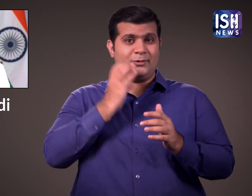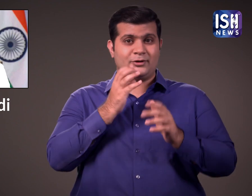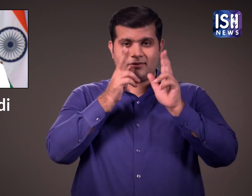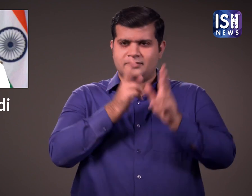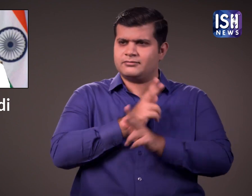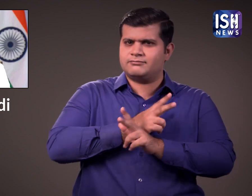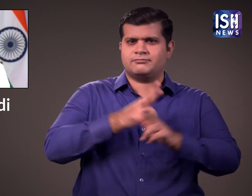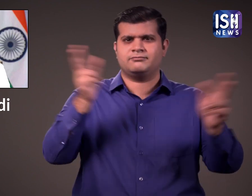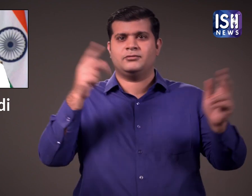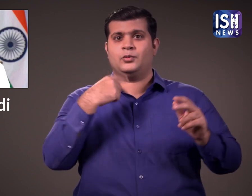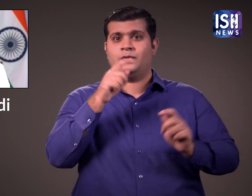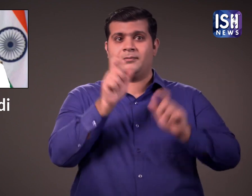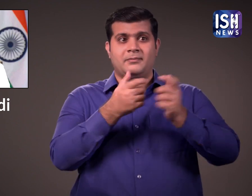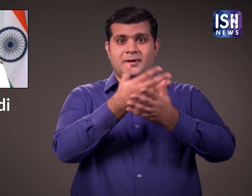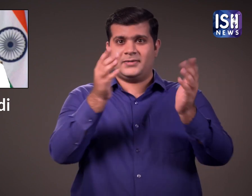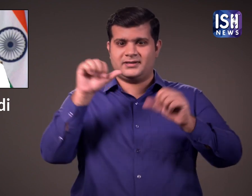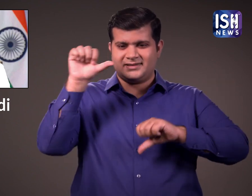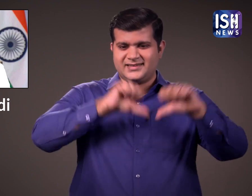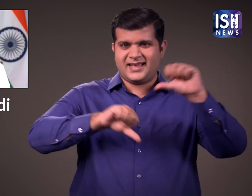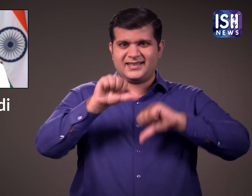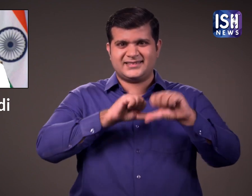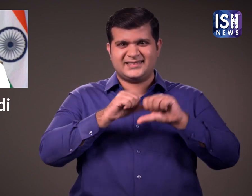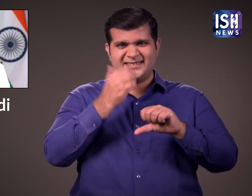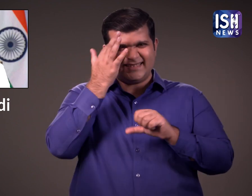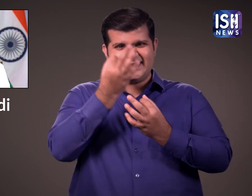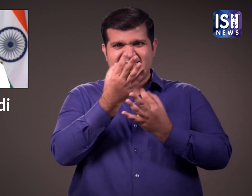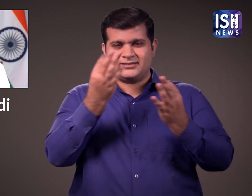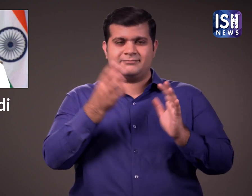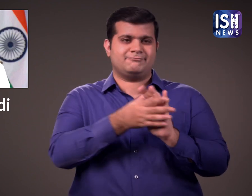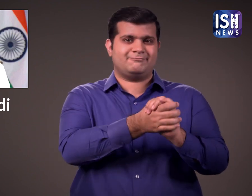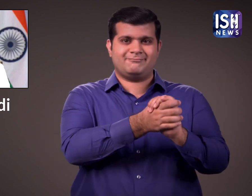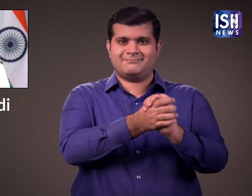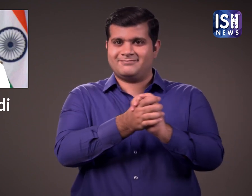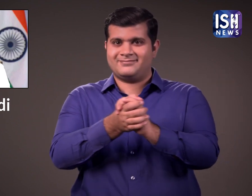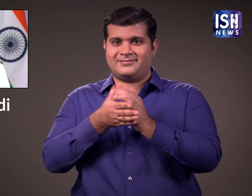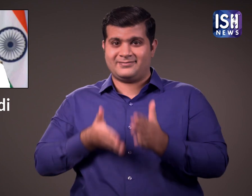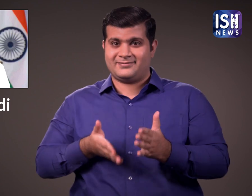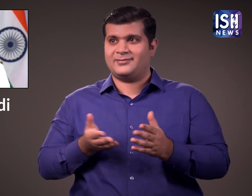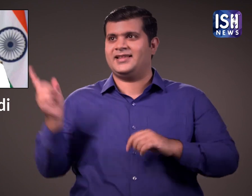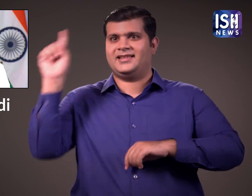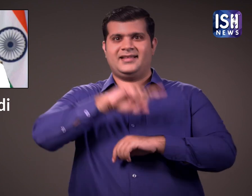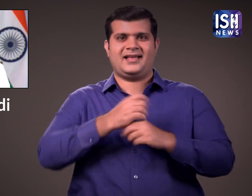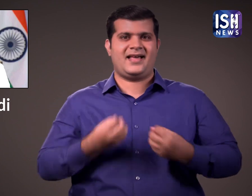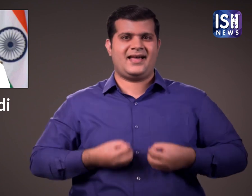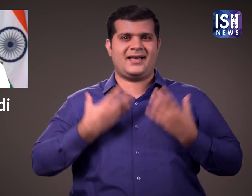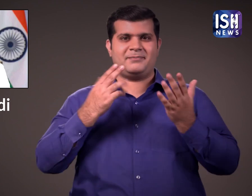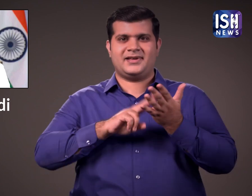प्रधान मंत्री नरेंद्र मोदी ने भी राष्टिय विज्ञान दवस के अवसर पर विज्ञानिकों को बधाई दी